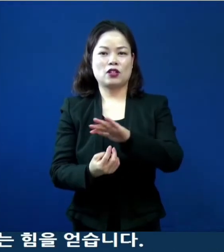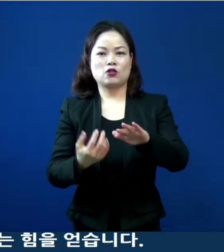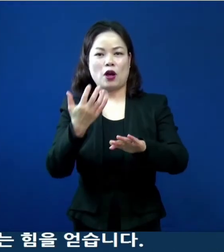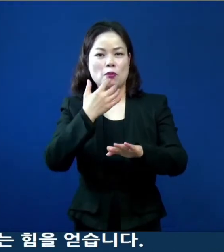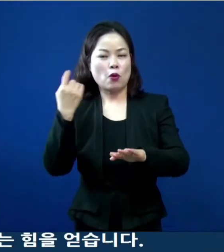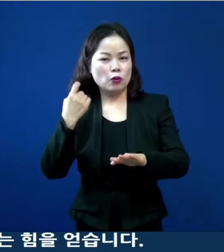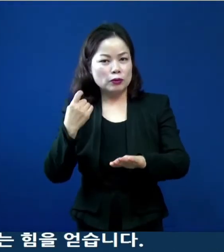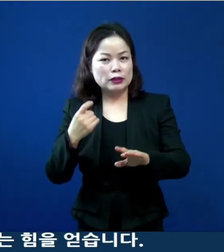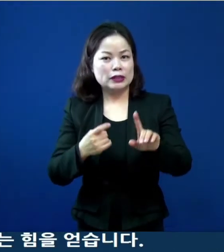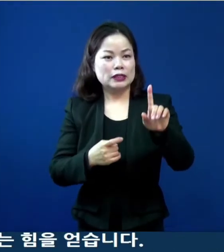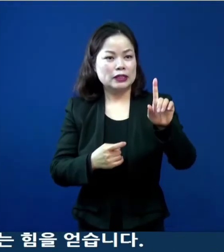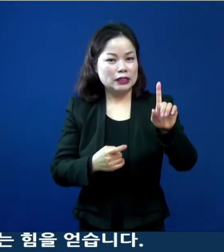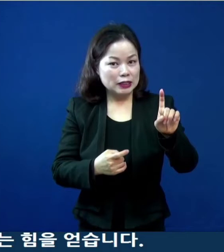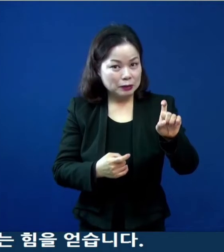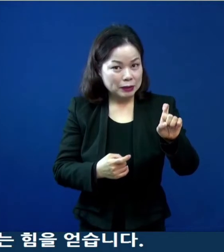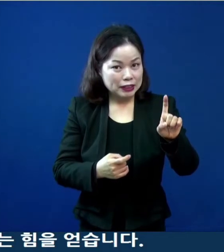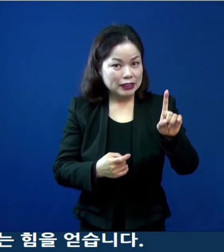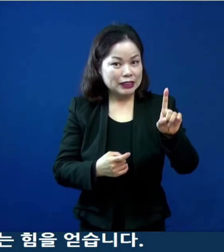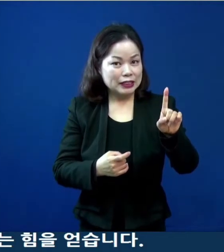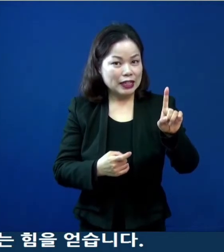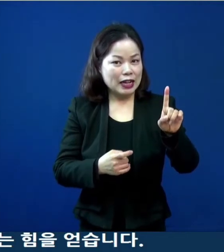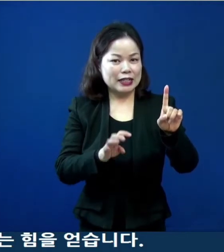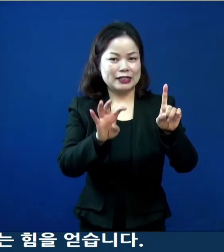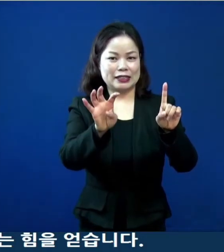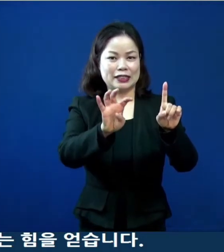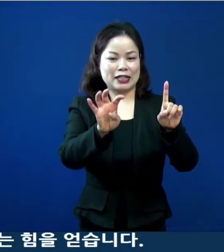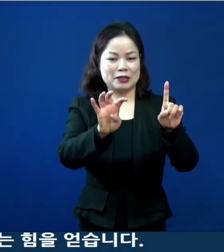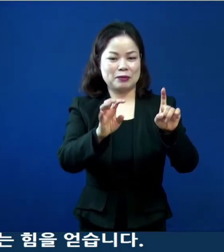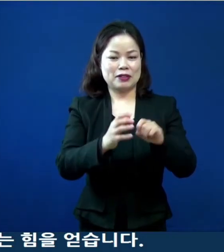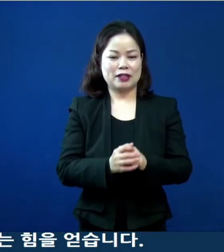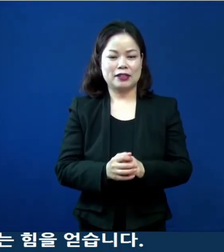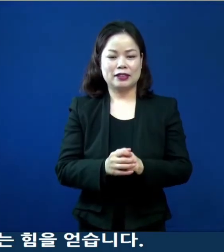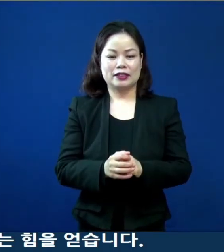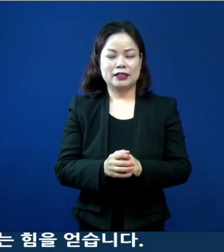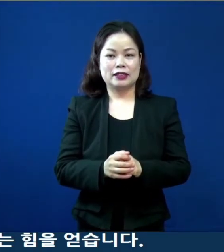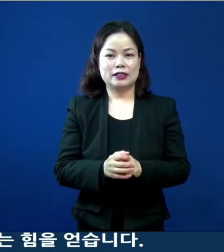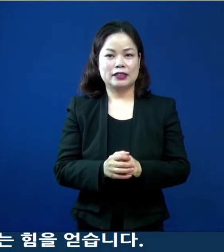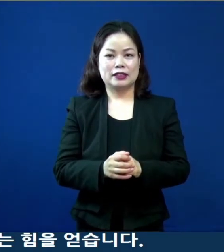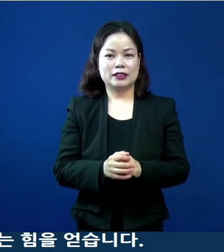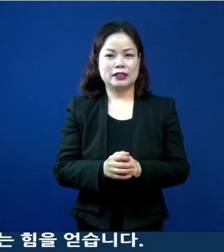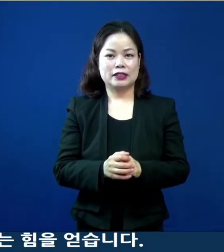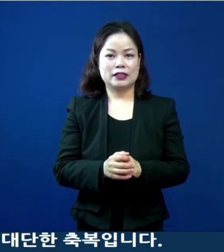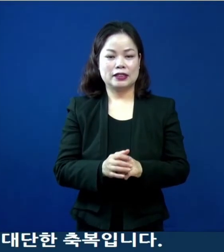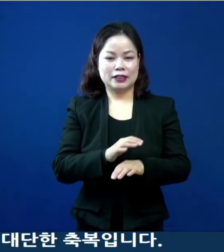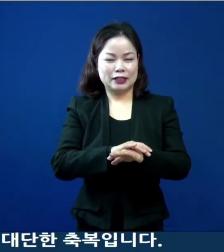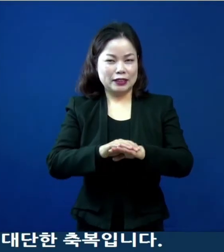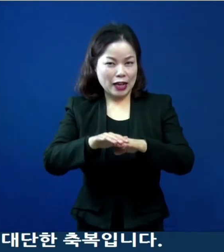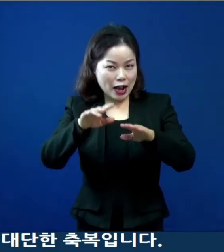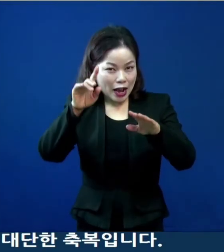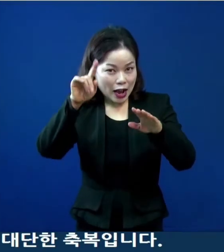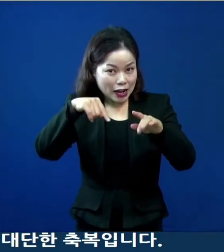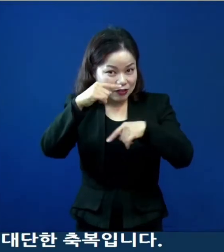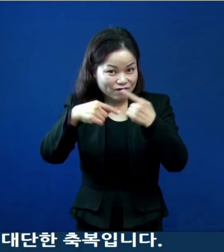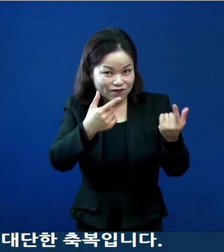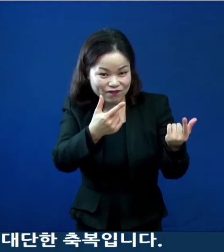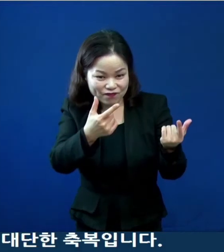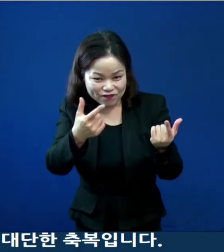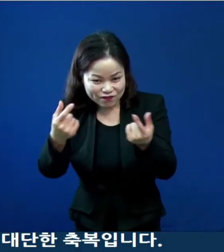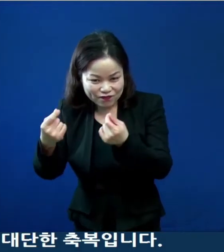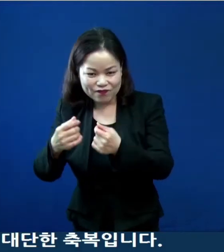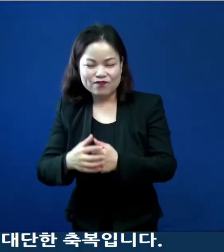11장 40절을 보겠습니다. 요한복음 11장 40절 같이 한번 볼까요? 잘 읽어보셔야 돼요.